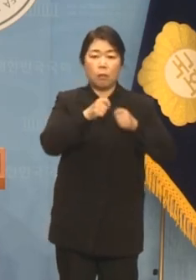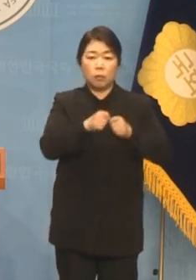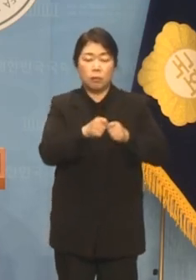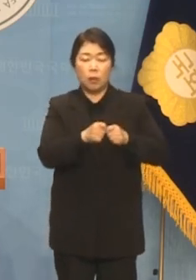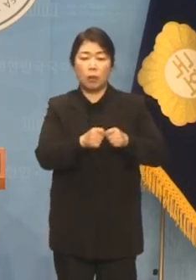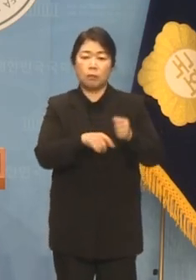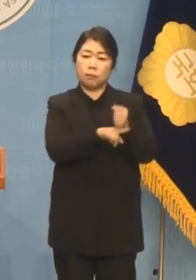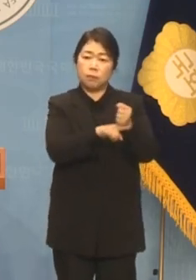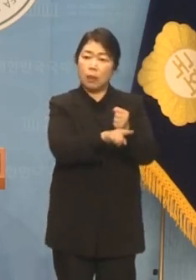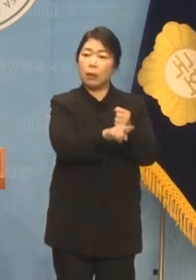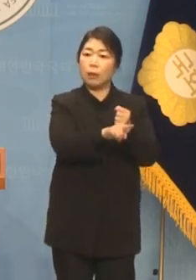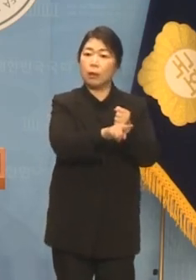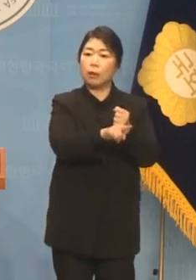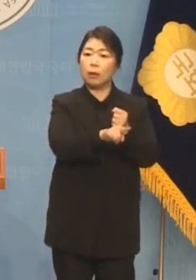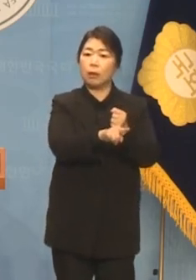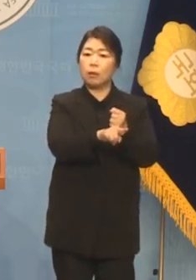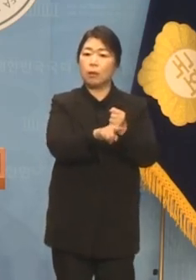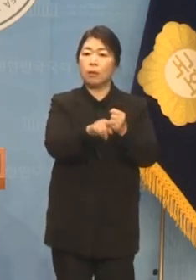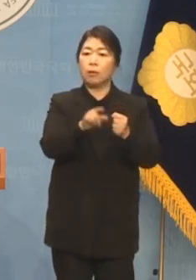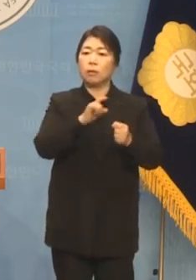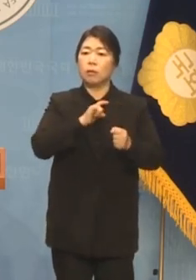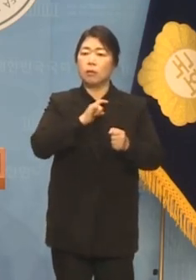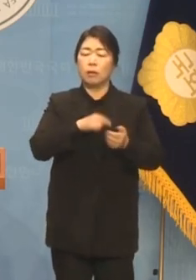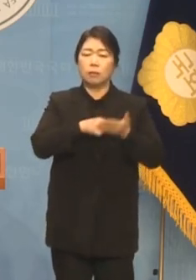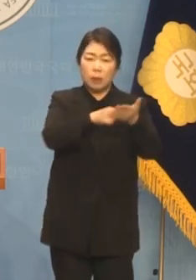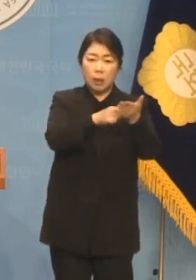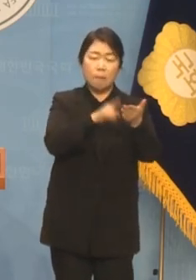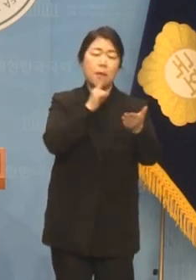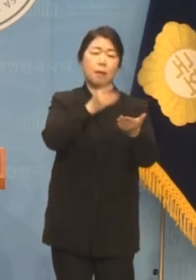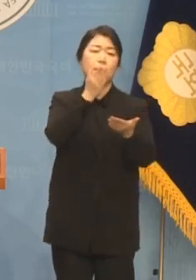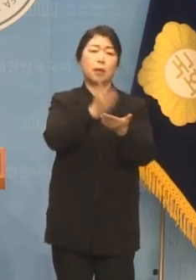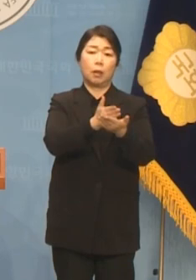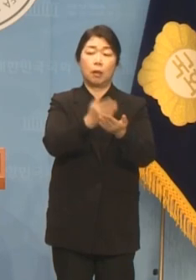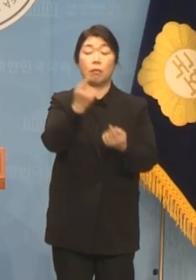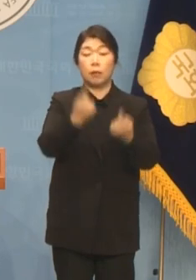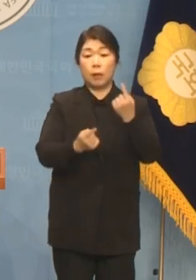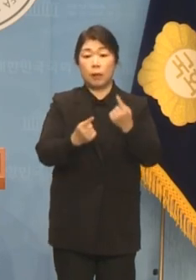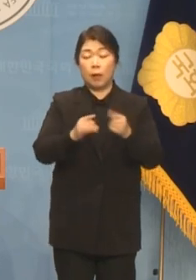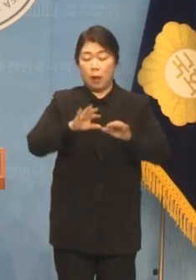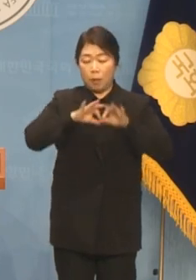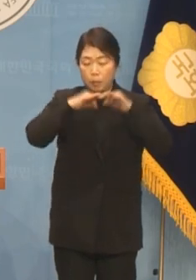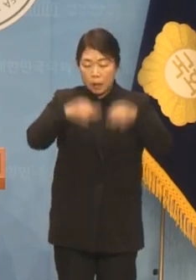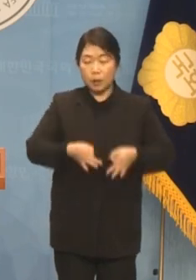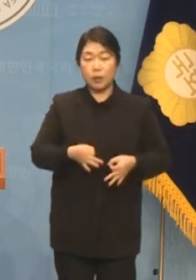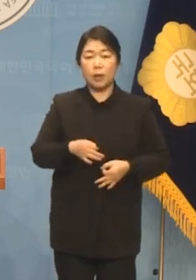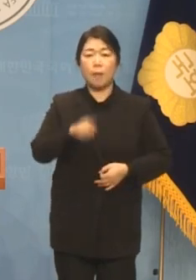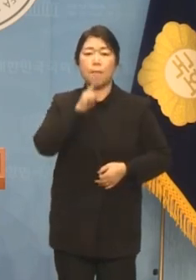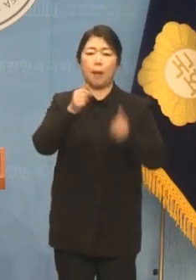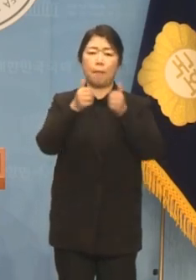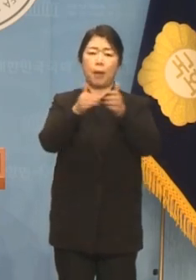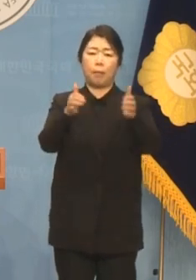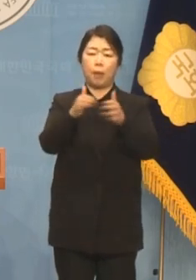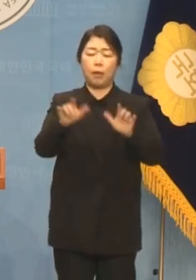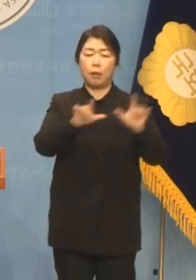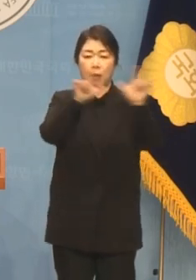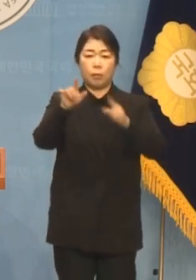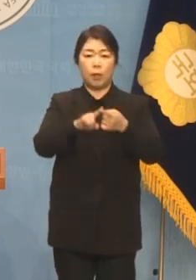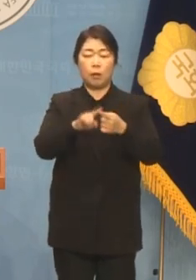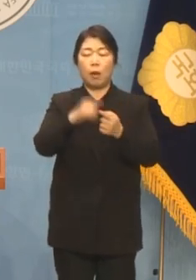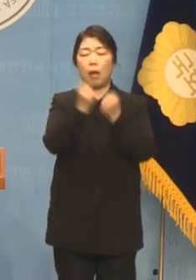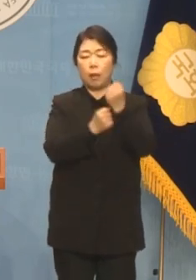때문입니다이 쓸데없는 의혹을 제기할 시간에 최민이 본인의 막말 인생이나 해명해야